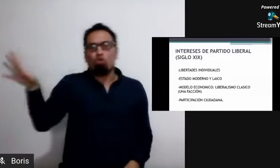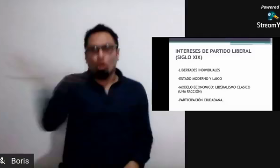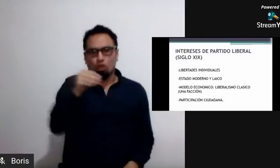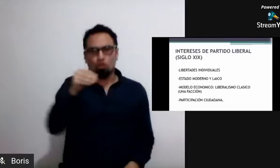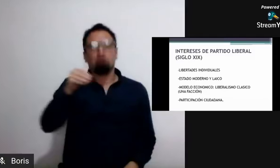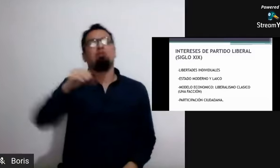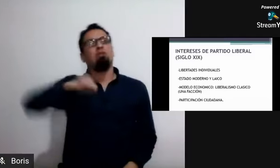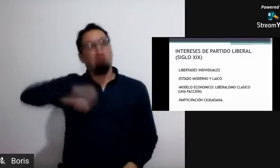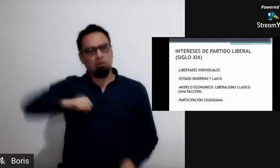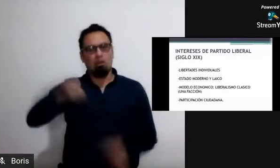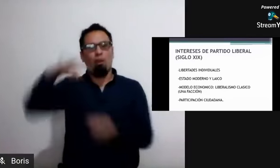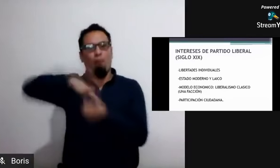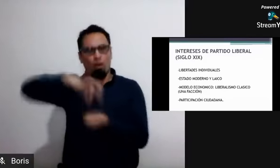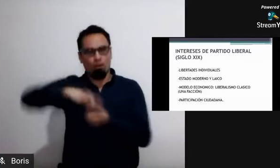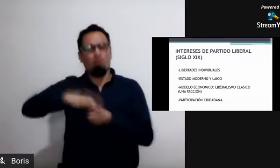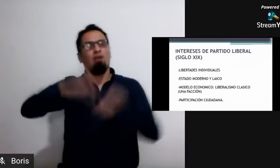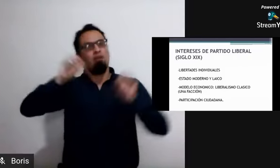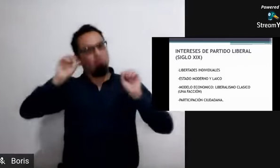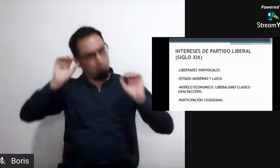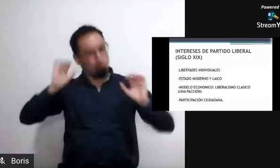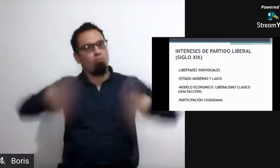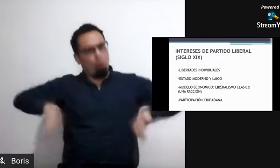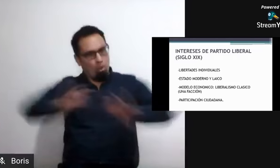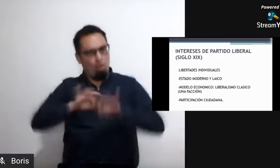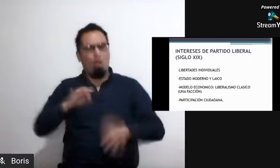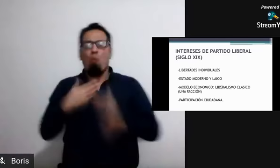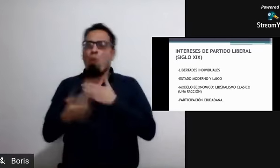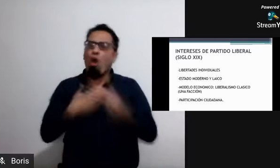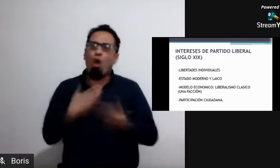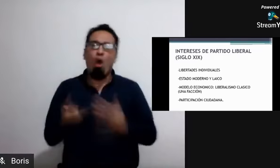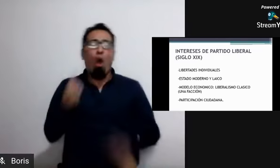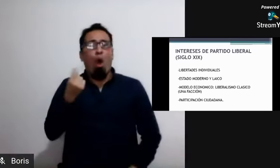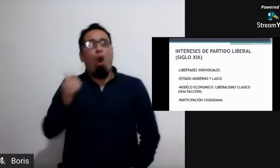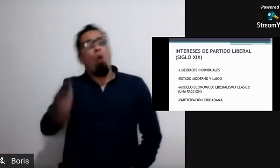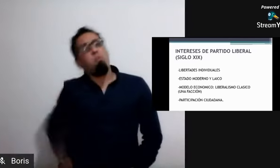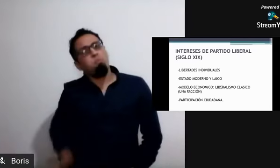querían que todos los hombres pudieran tener el derecho al voto,